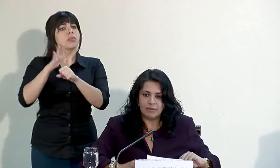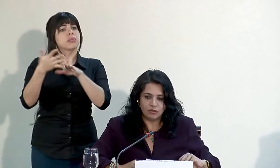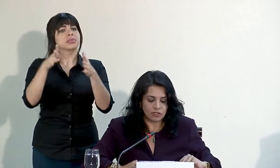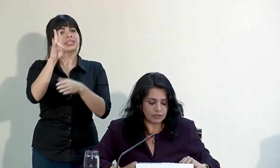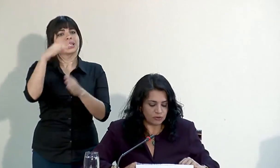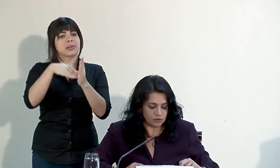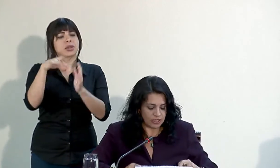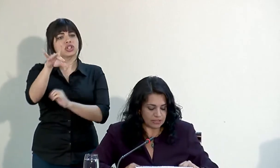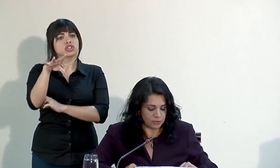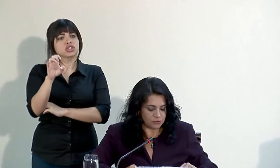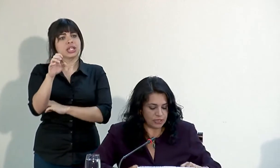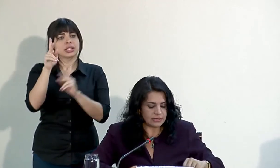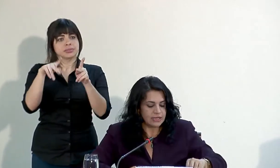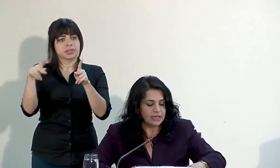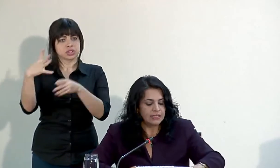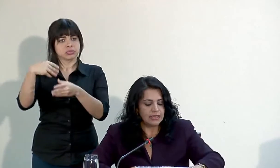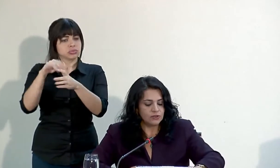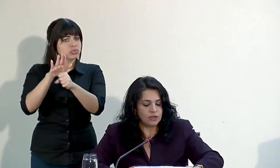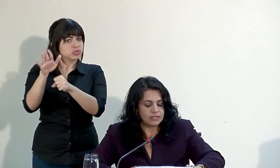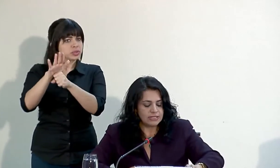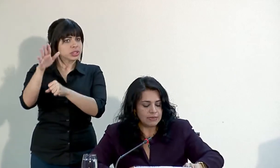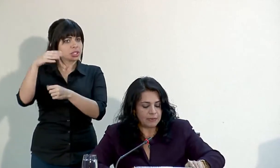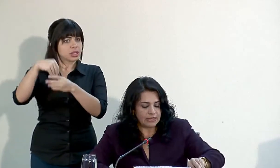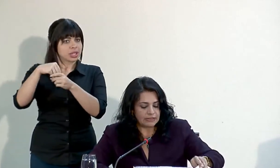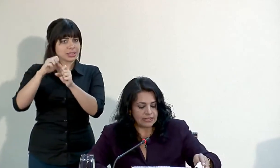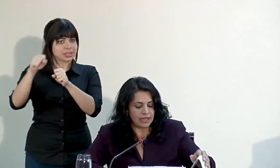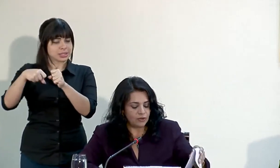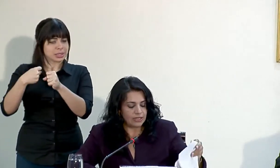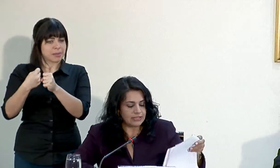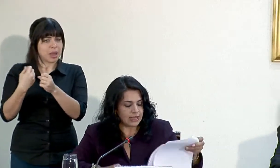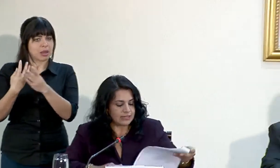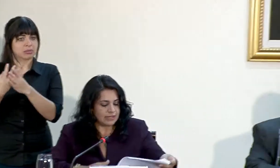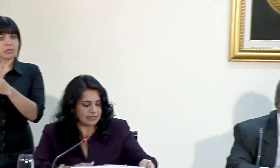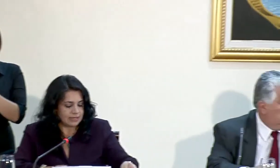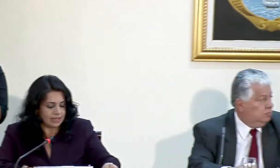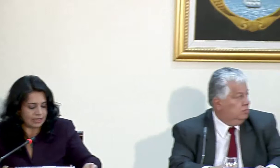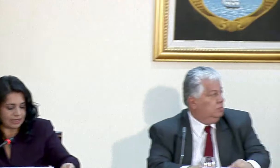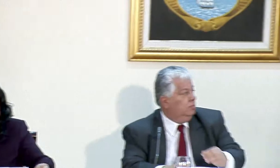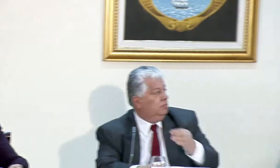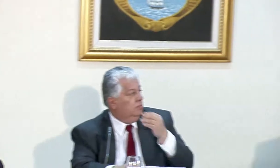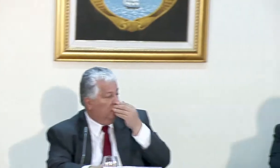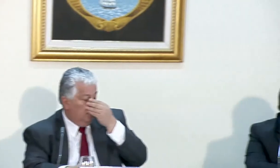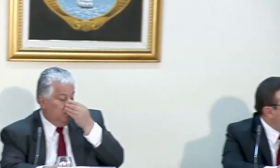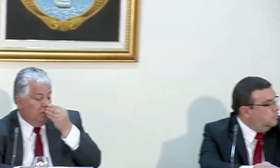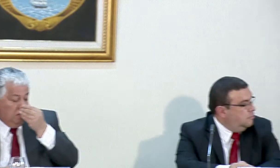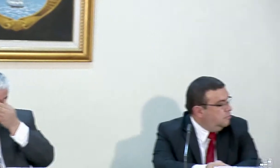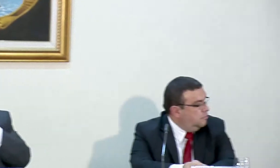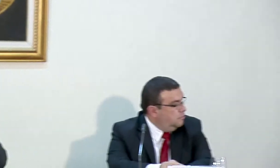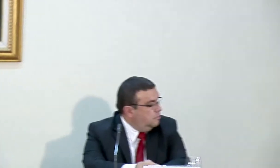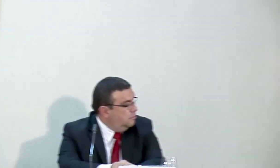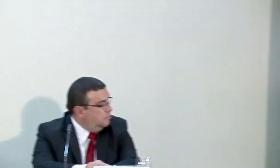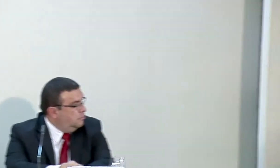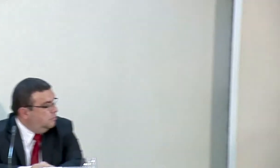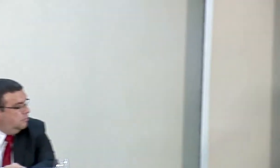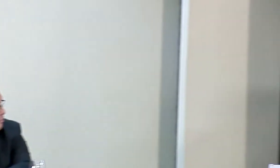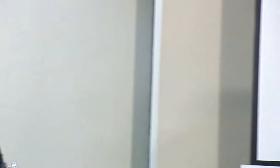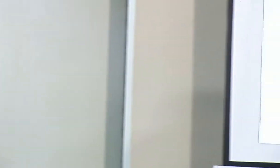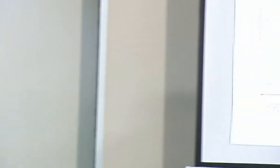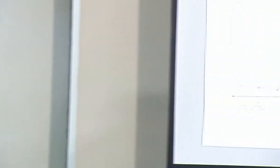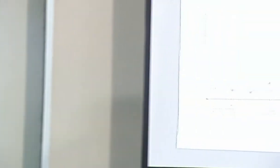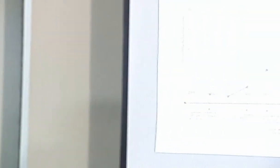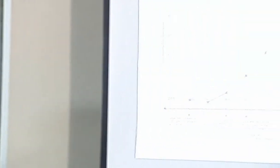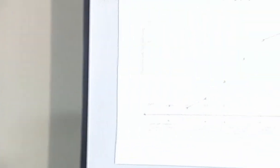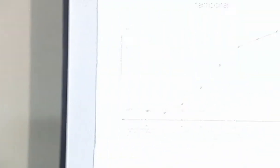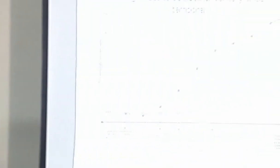de 7.800 personas dentro del sistema penitenciario en las cárceles y la cantidad de personas privadas de libertad